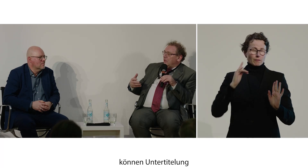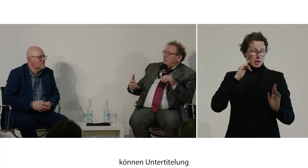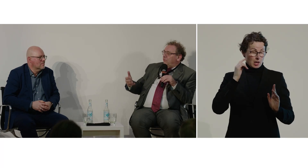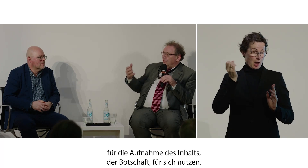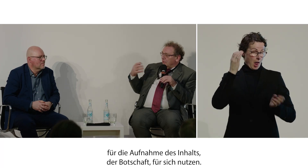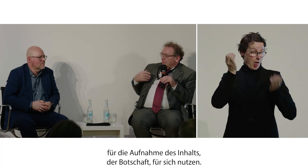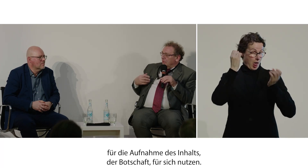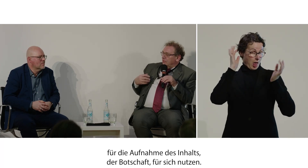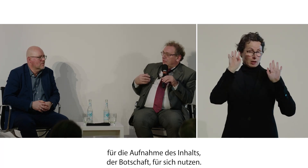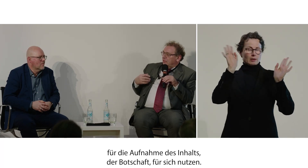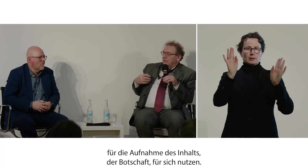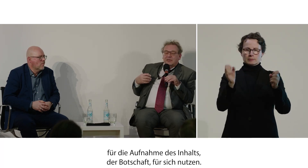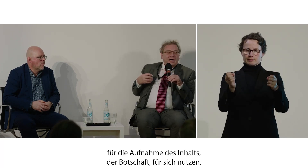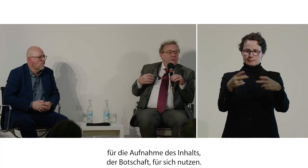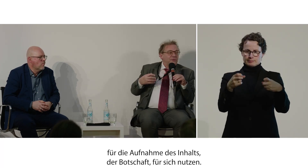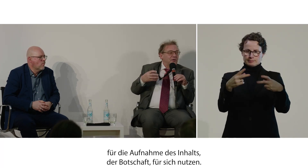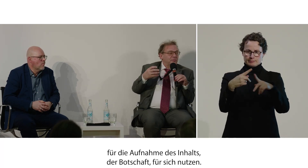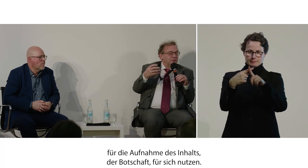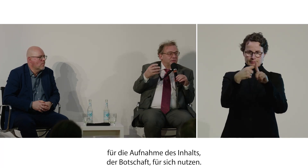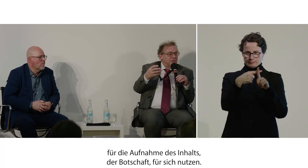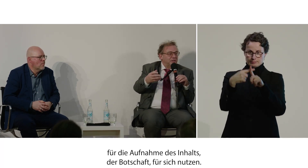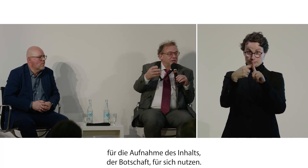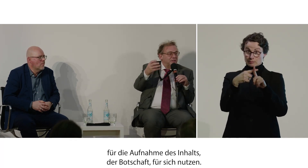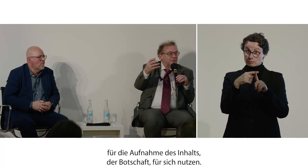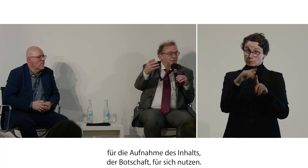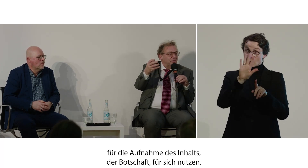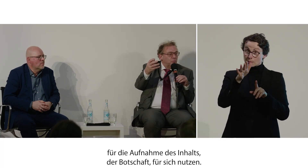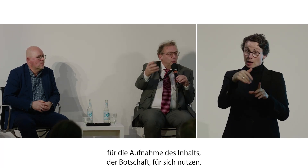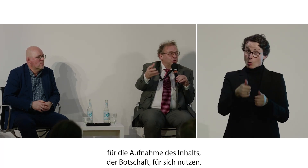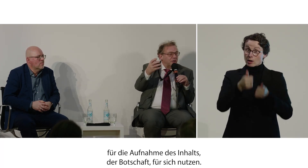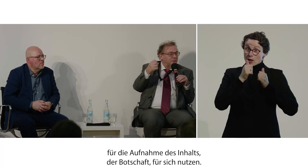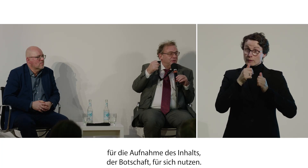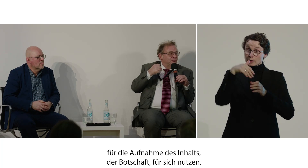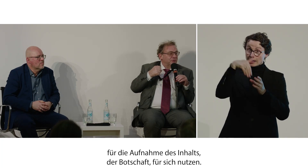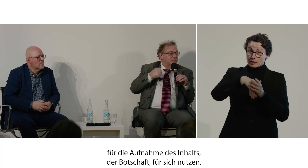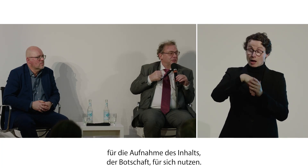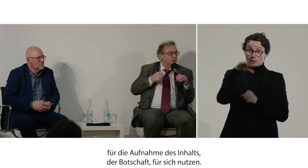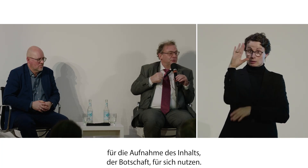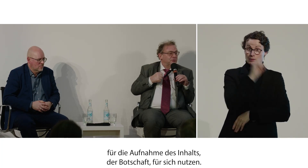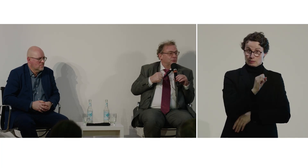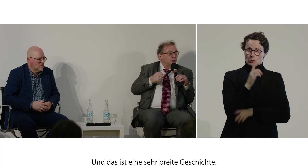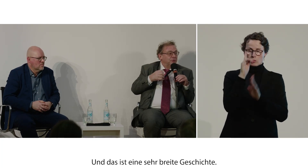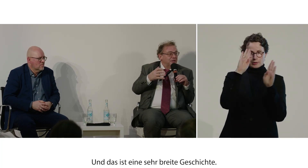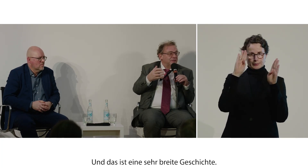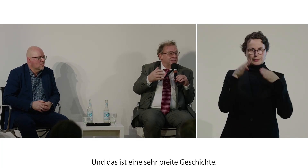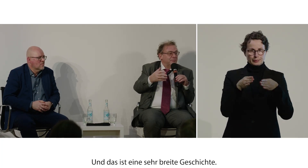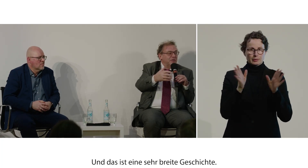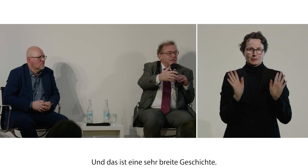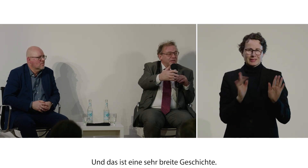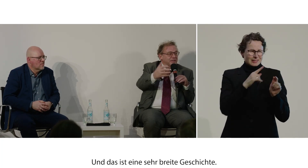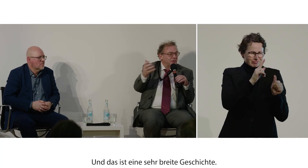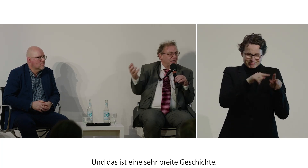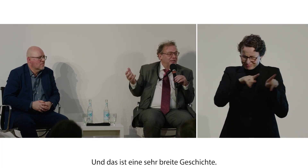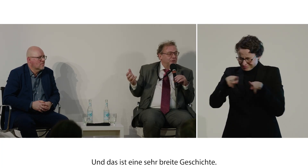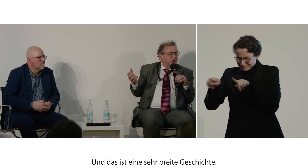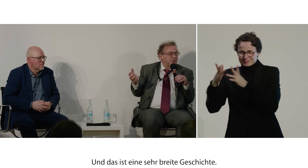sich, für die Aufnahme des Inhalts der Botschaft für sich nutzen. Und das ist eben